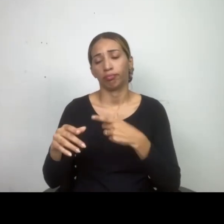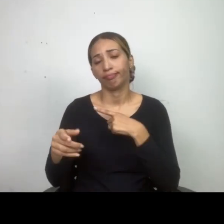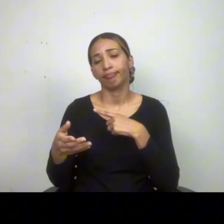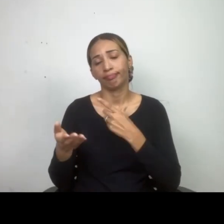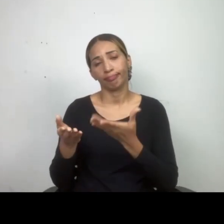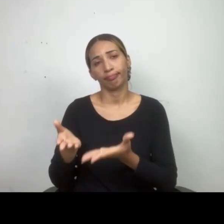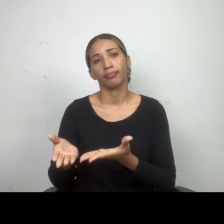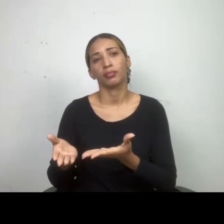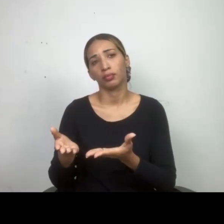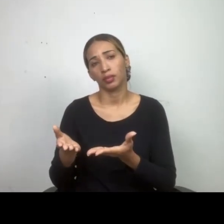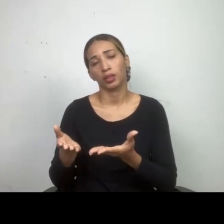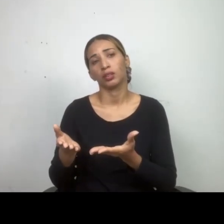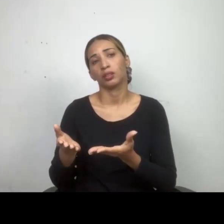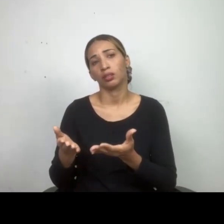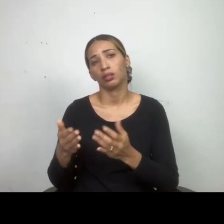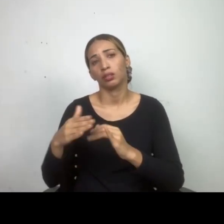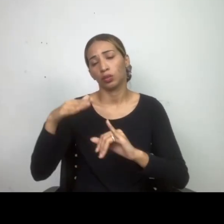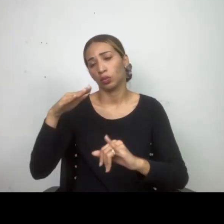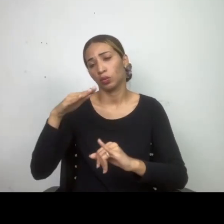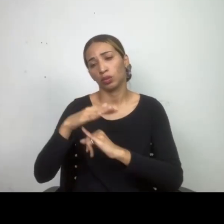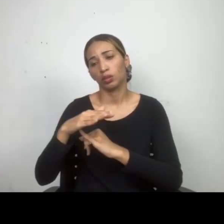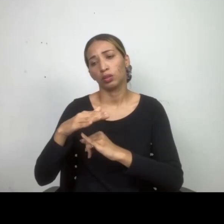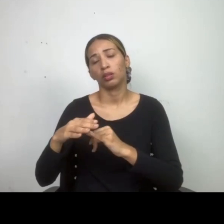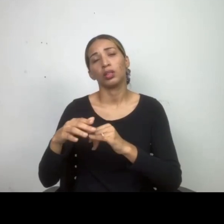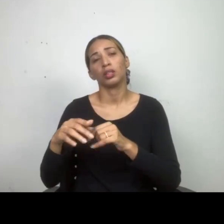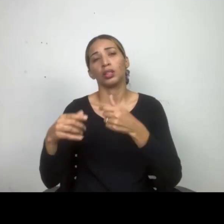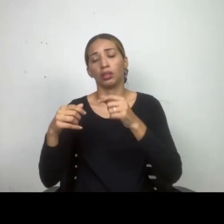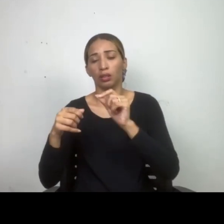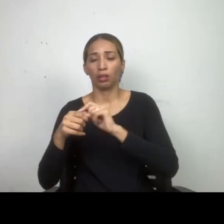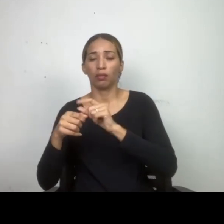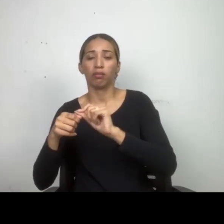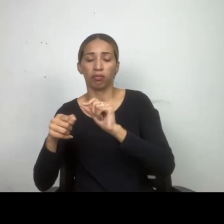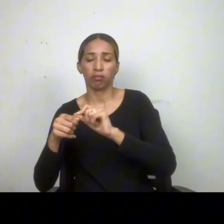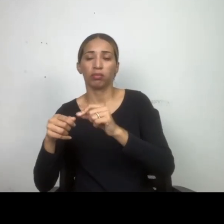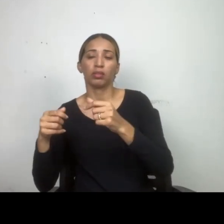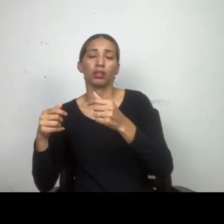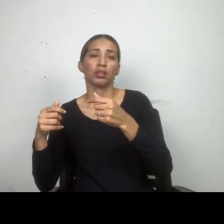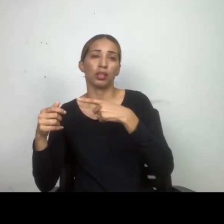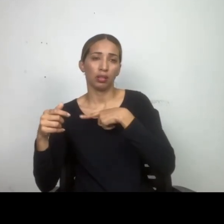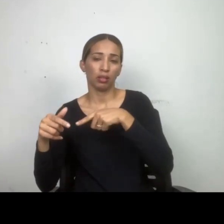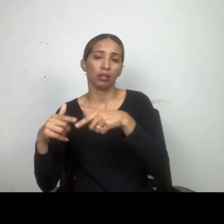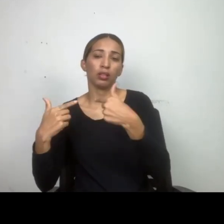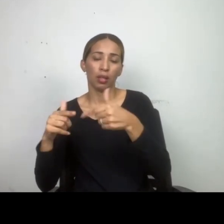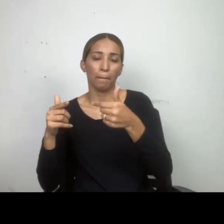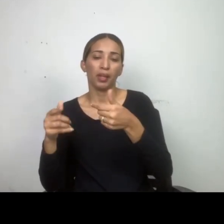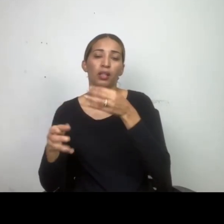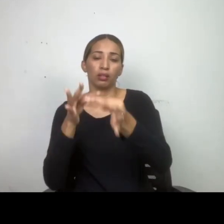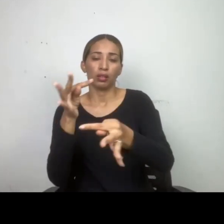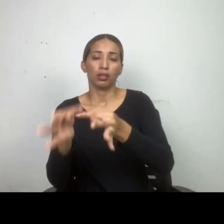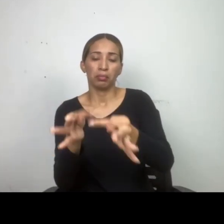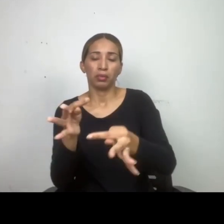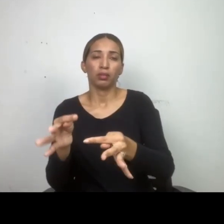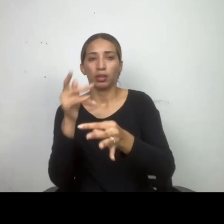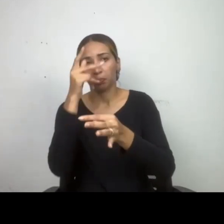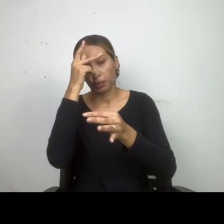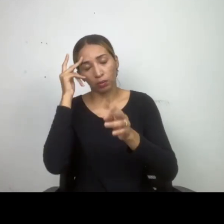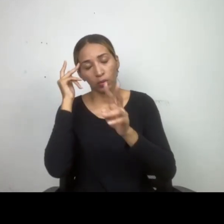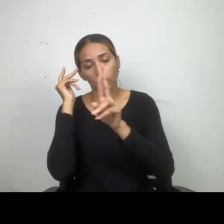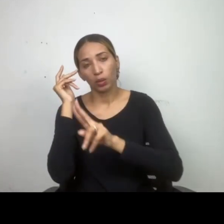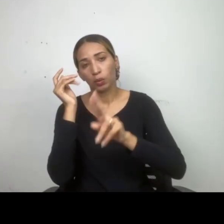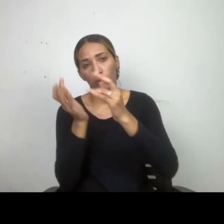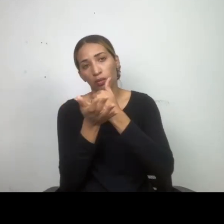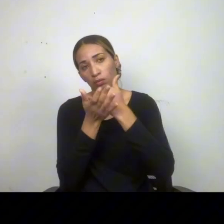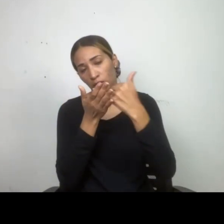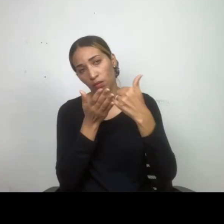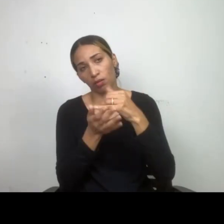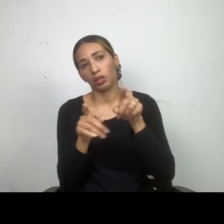o rol de instituições que prestam assistência aos usuários de álcool, crack e outras drogas. Então, a gente teve, né, em